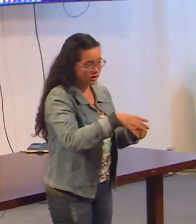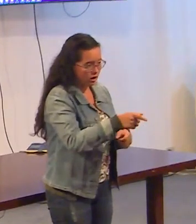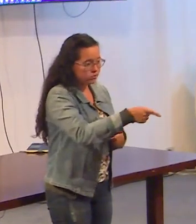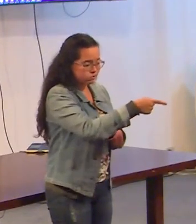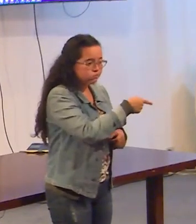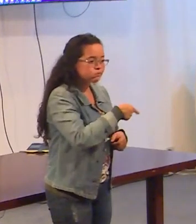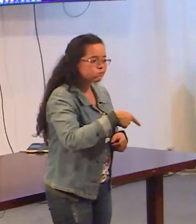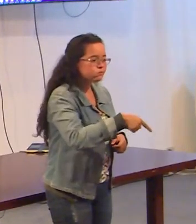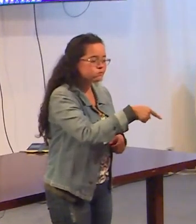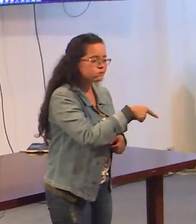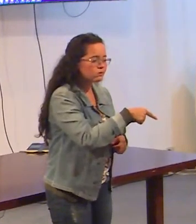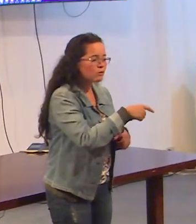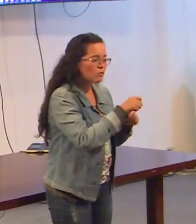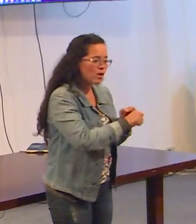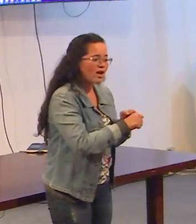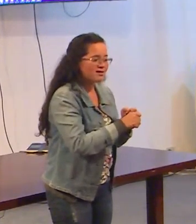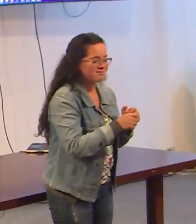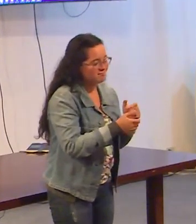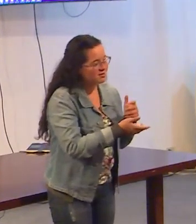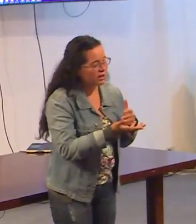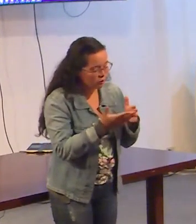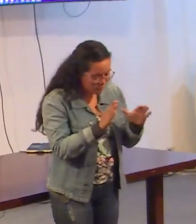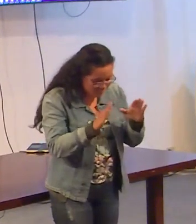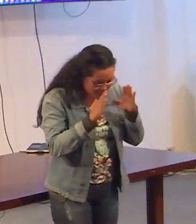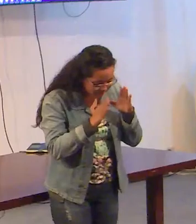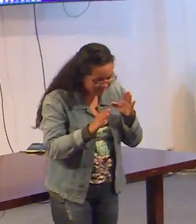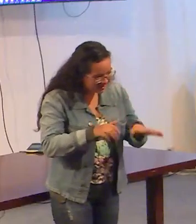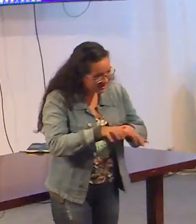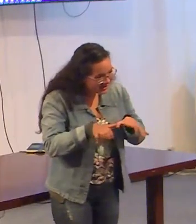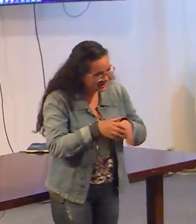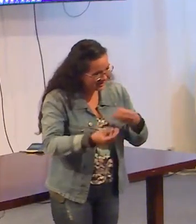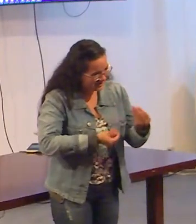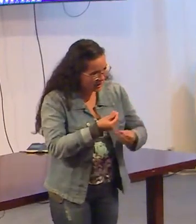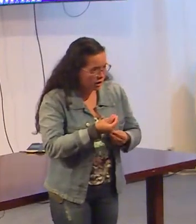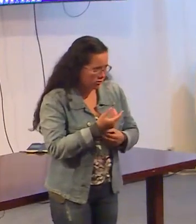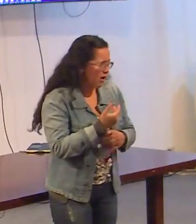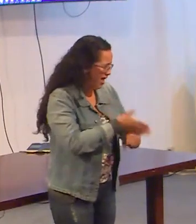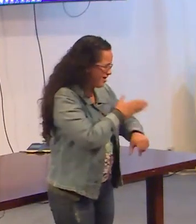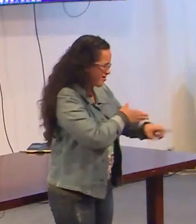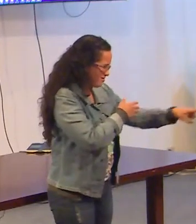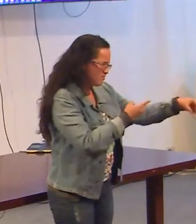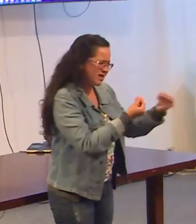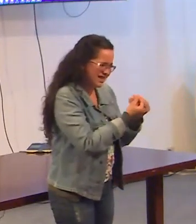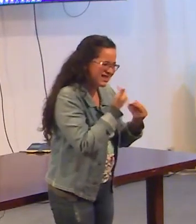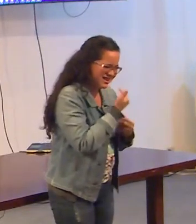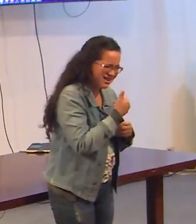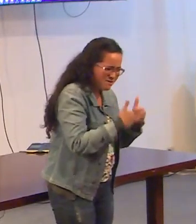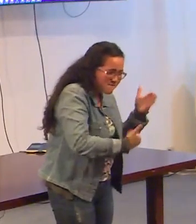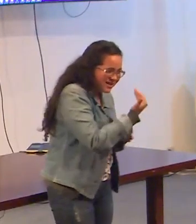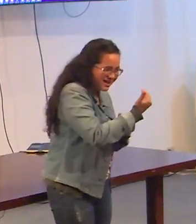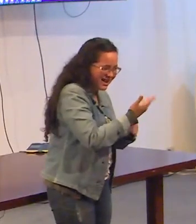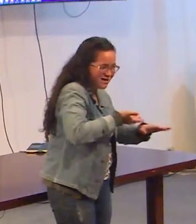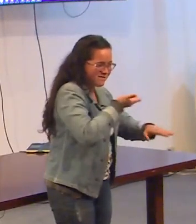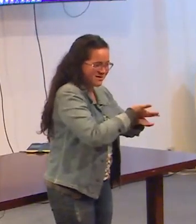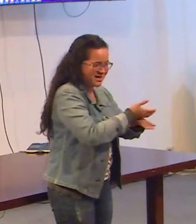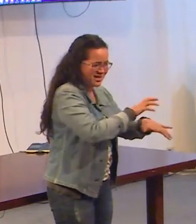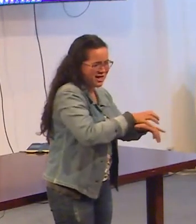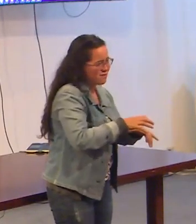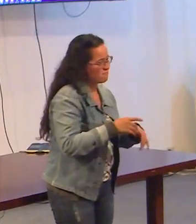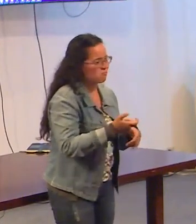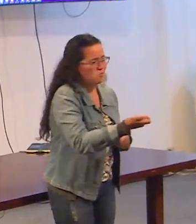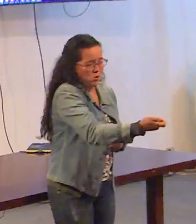estuviera inmersa en las actividades que realizábamos. Como lo dijo Yula, al principio no toda la población participaba, eran muy apáticos,